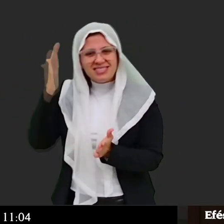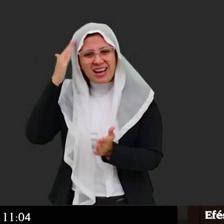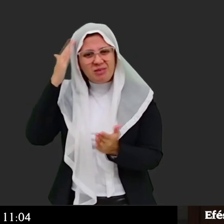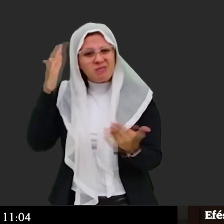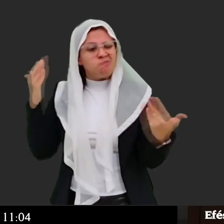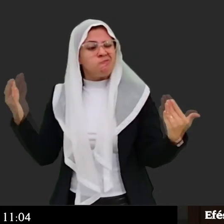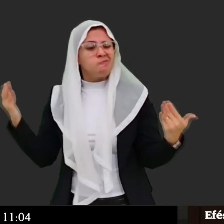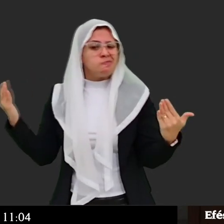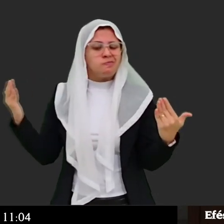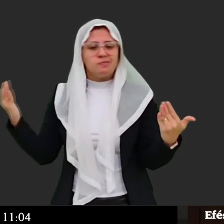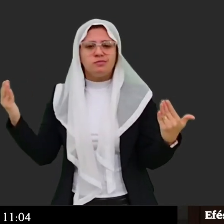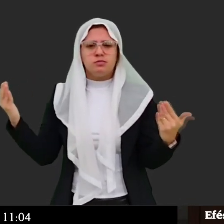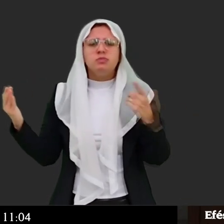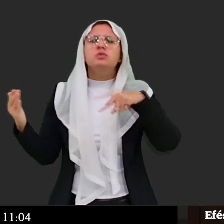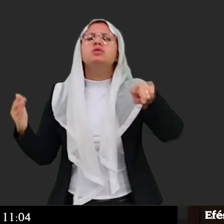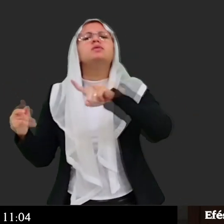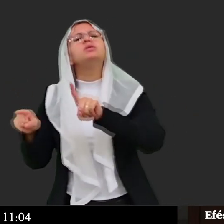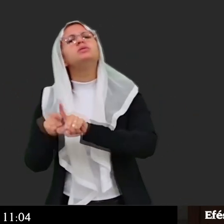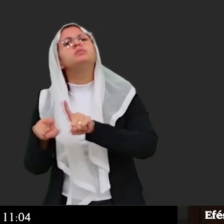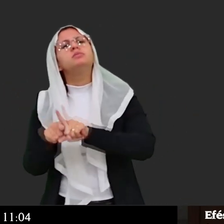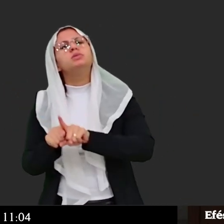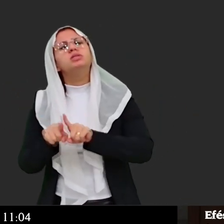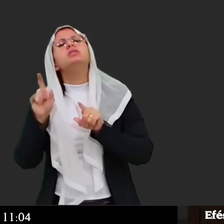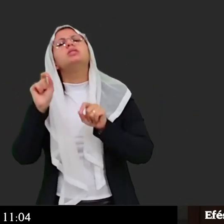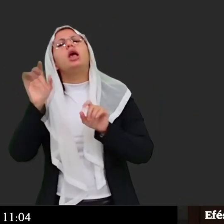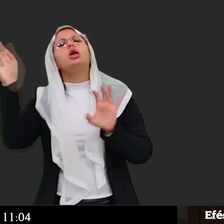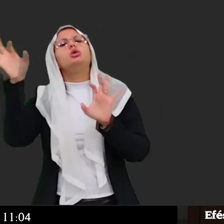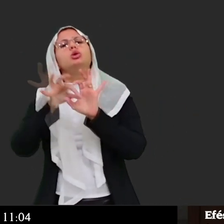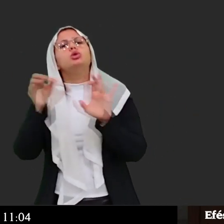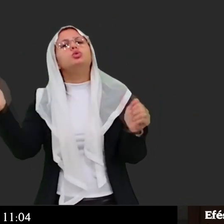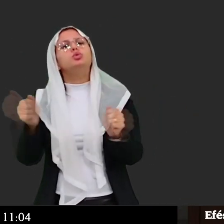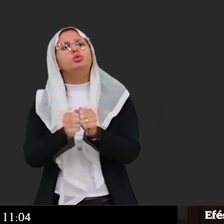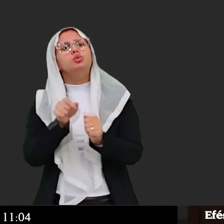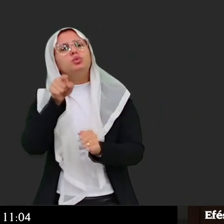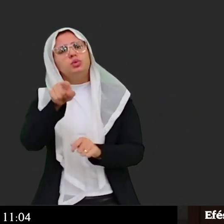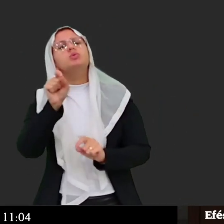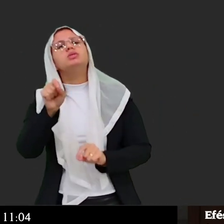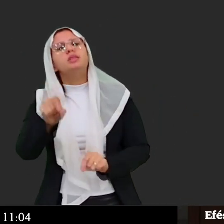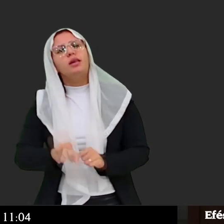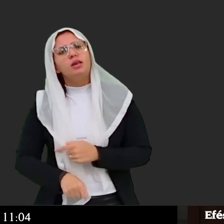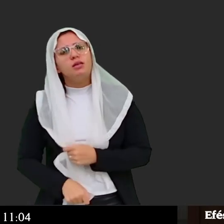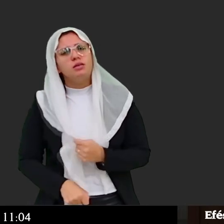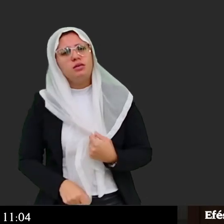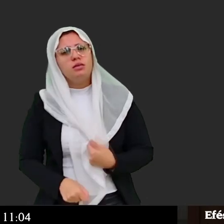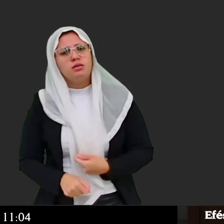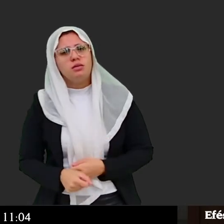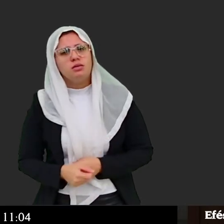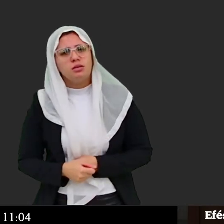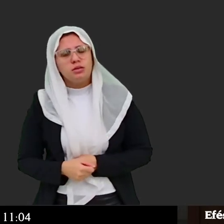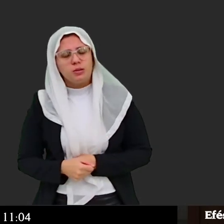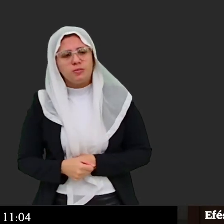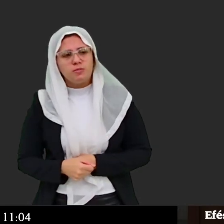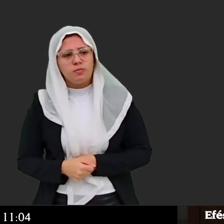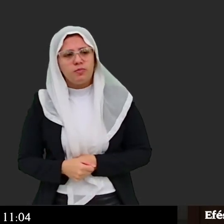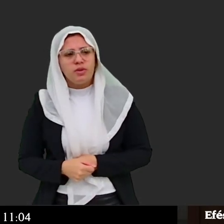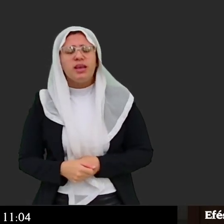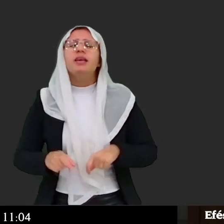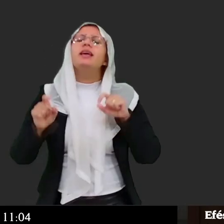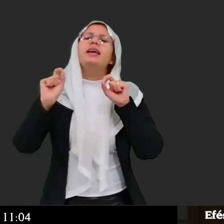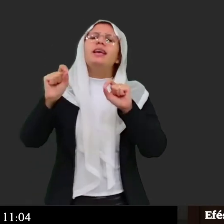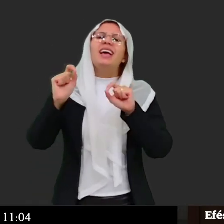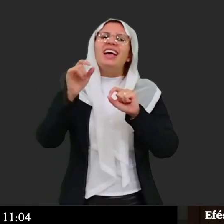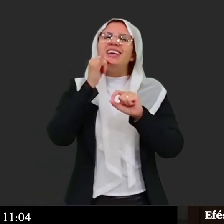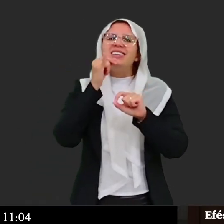agora? Quem é que nos acompanha? Quem é que anda junto de nós? Quem é que de vez em